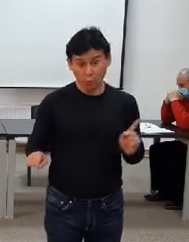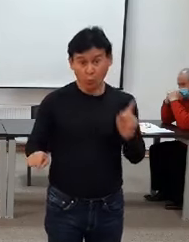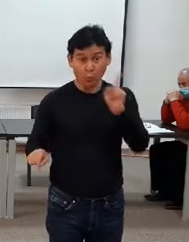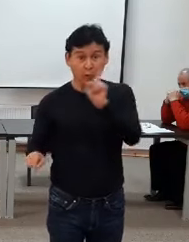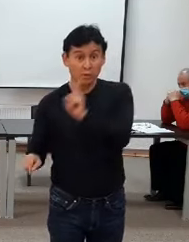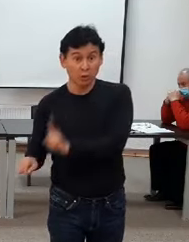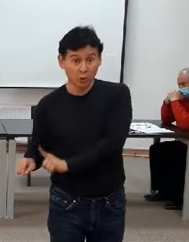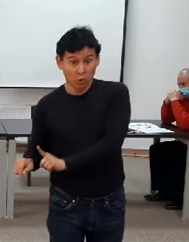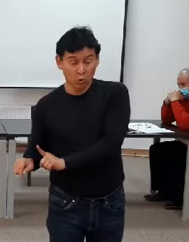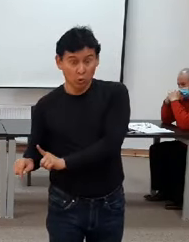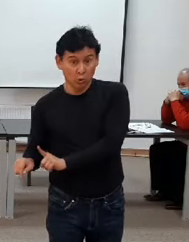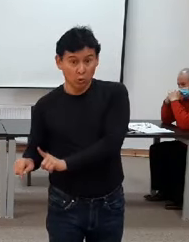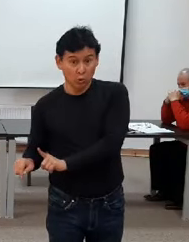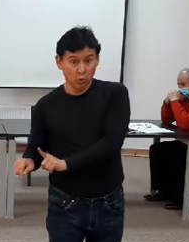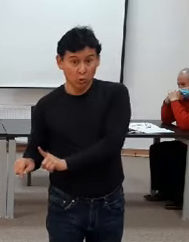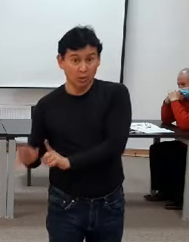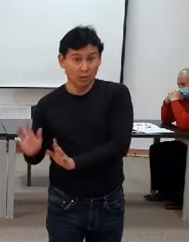trasladaron,